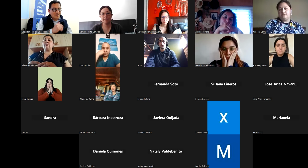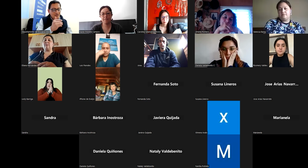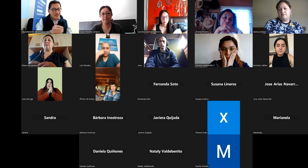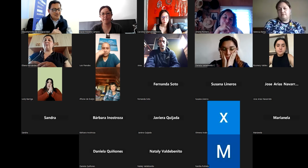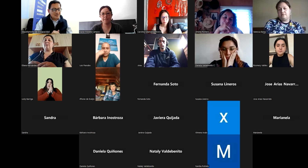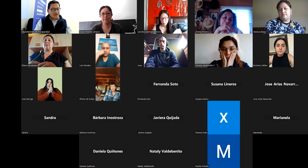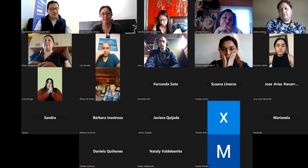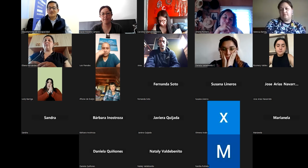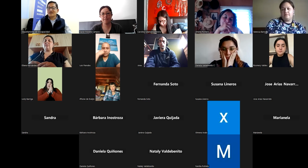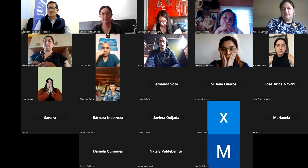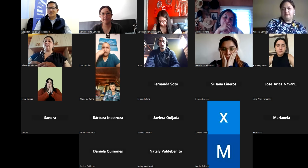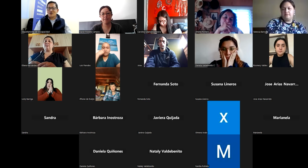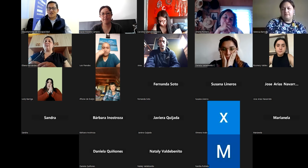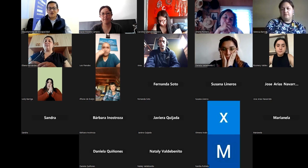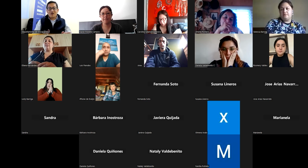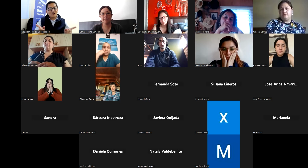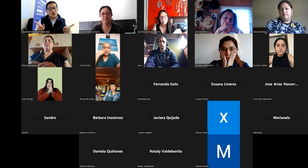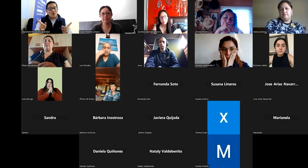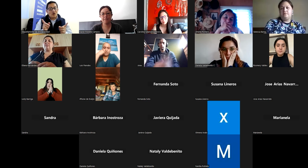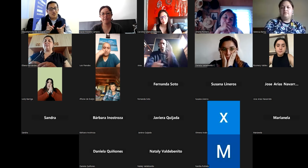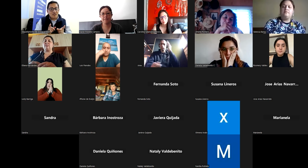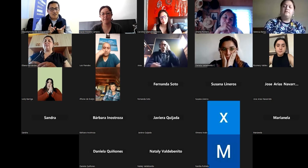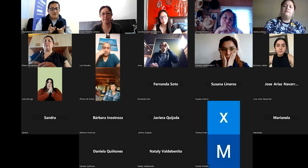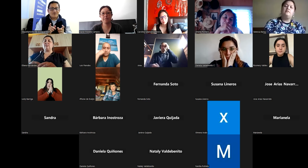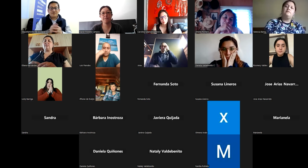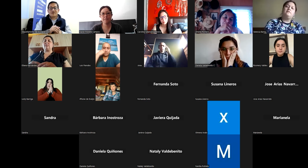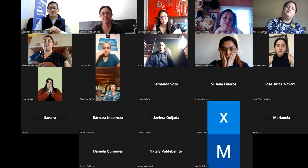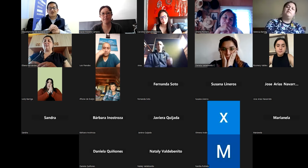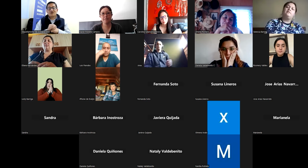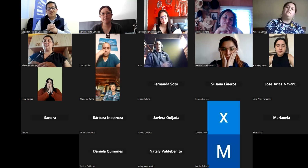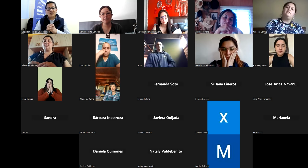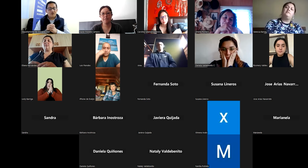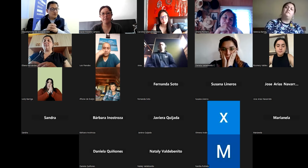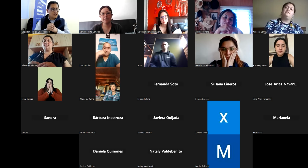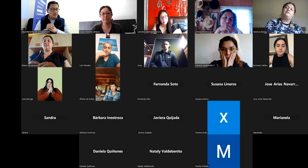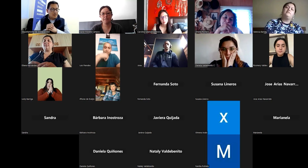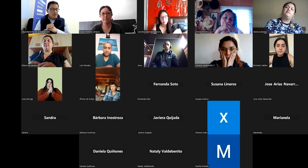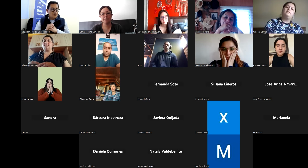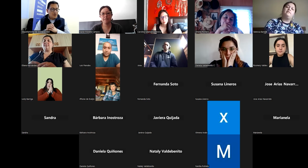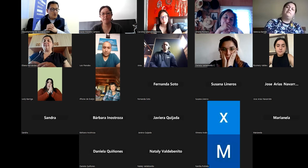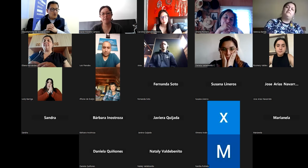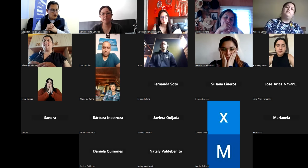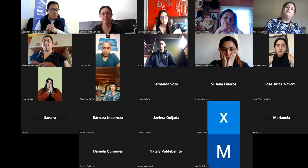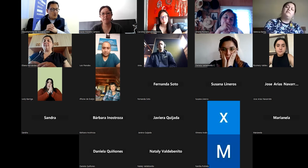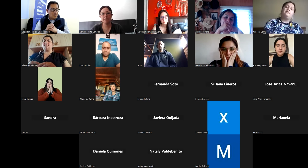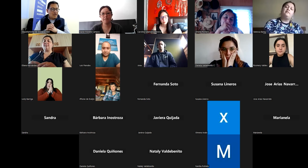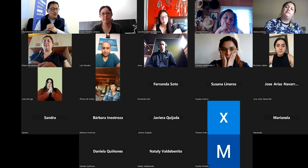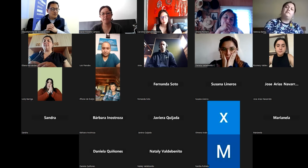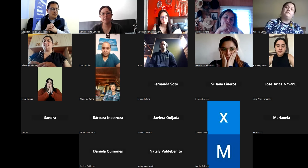a la clase siguiente como dijimos que vamos a ser un poquito más cortes este taller llegando a fin de año entonces pero no vamos a perder la información